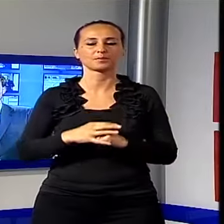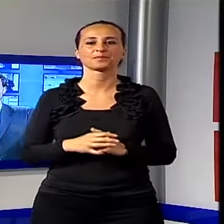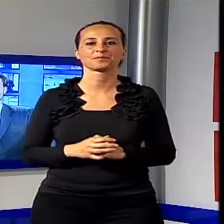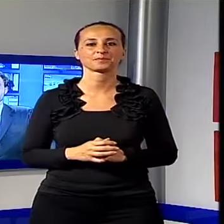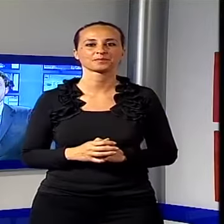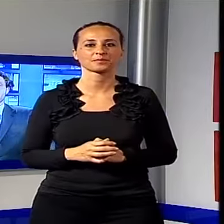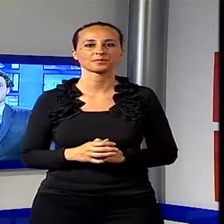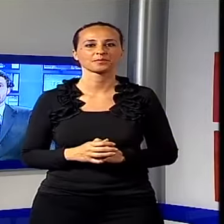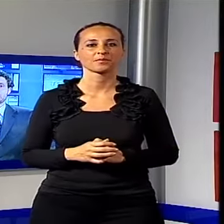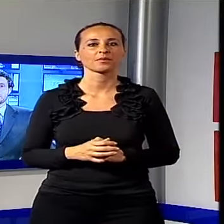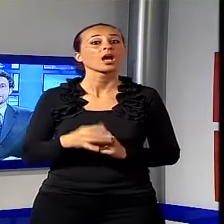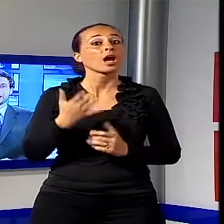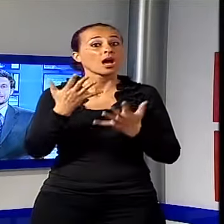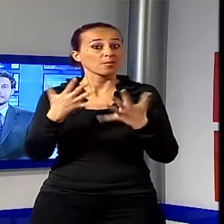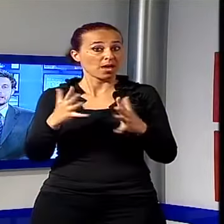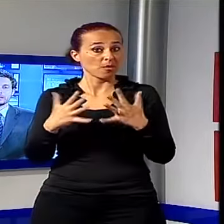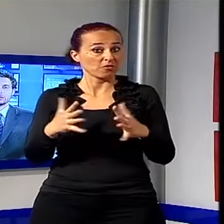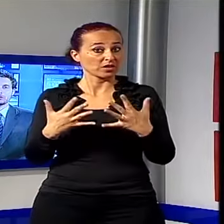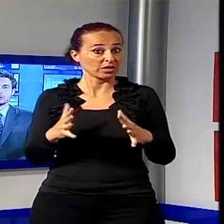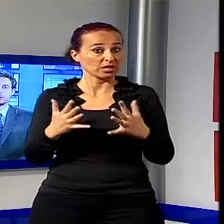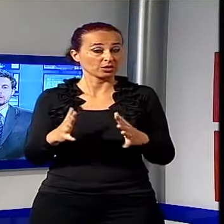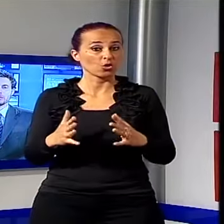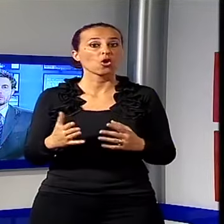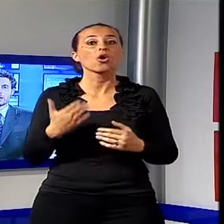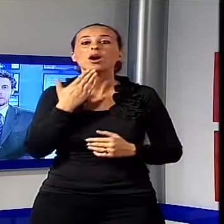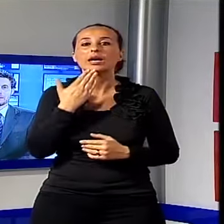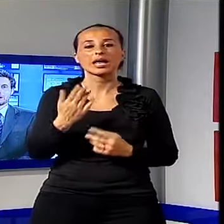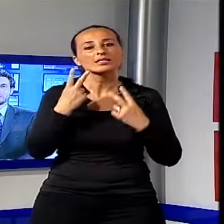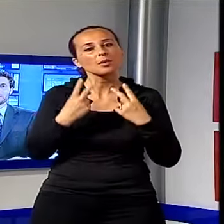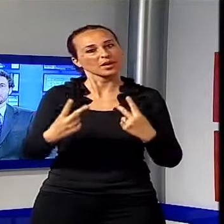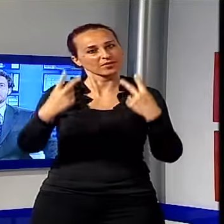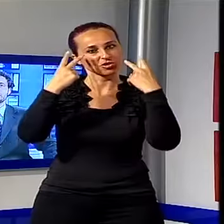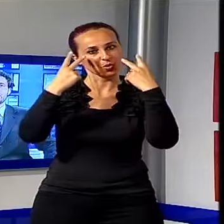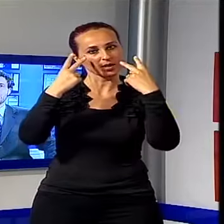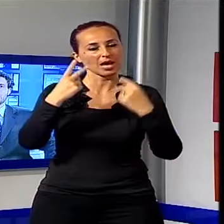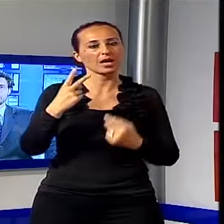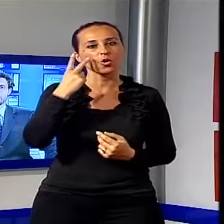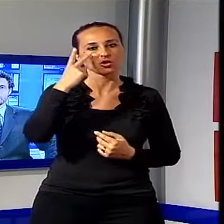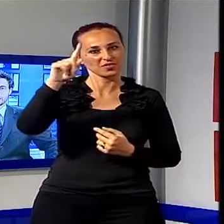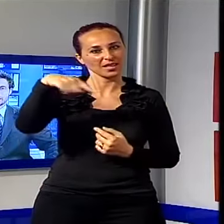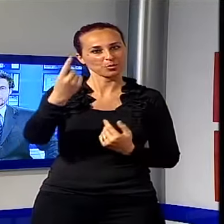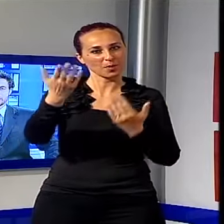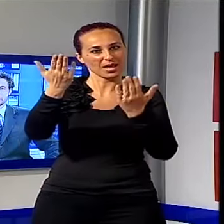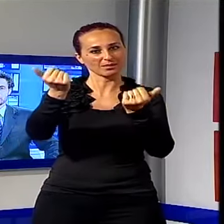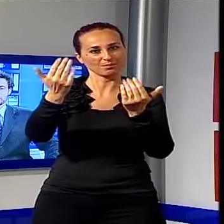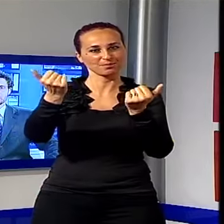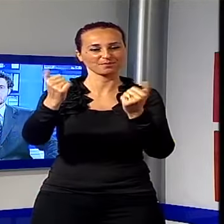Chiudiamo qui la prima parte del TG Noi, una breve pausa pubblicitaria e poi ancora insieme per la pagina sportiva.